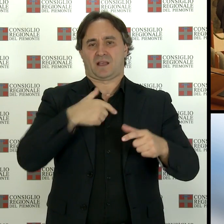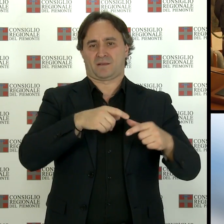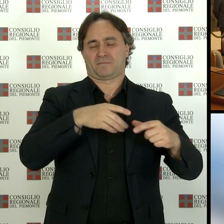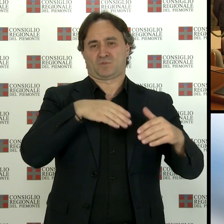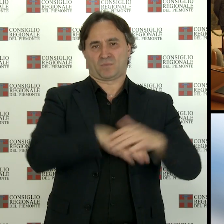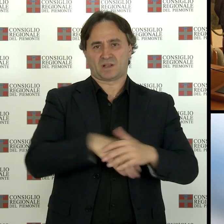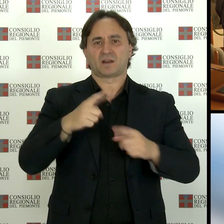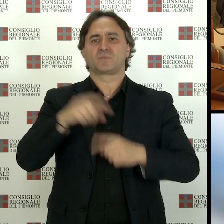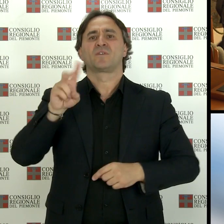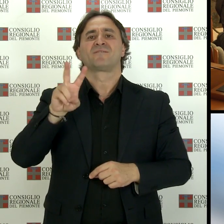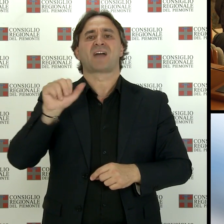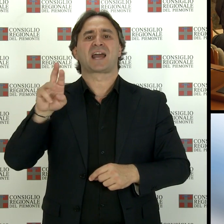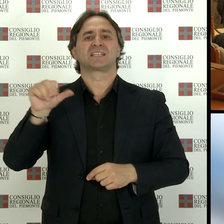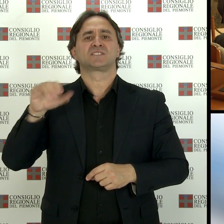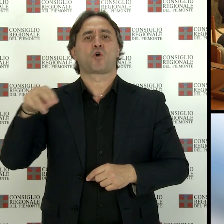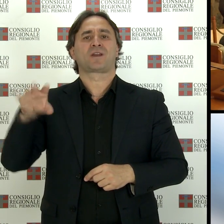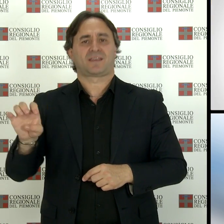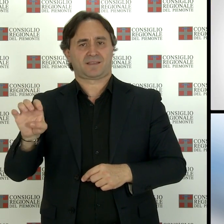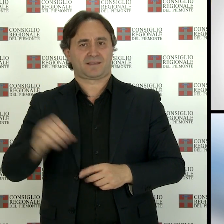Barisone, consigliere comunale di Vinovo.